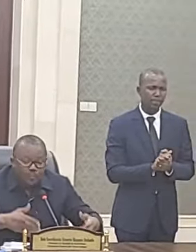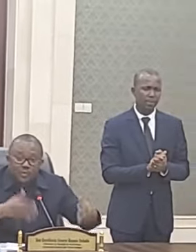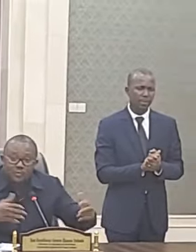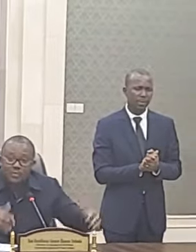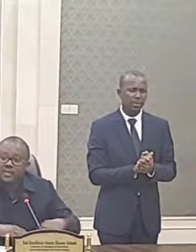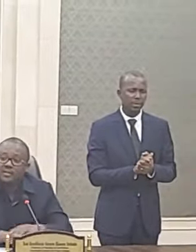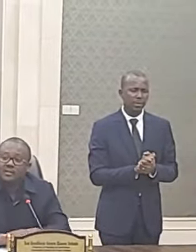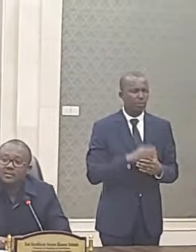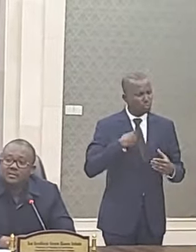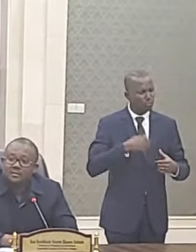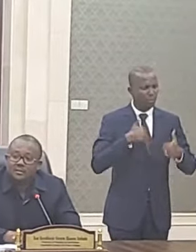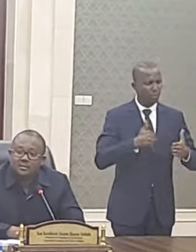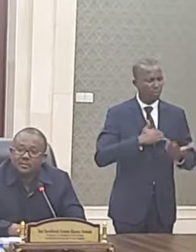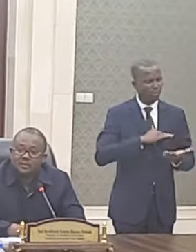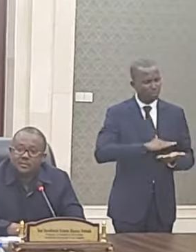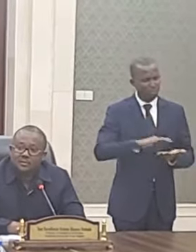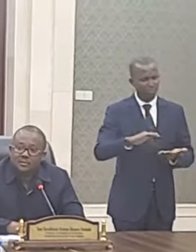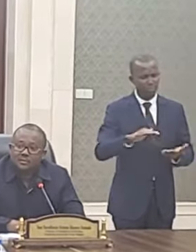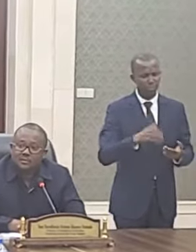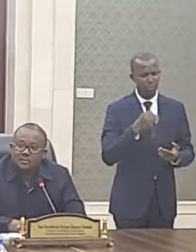tous ces projets vont rester.